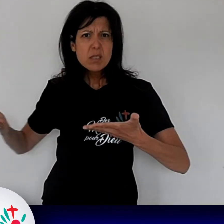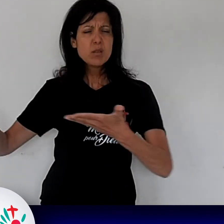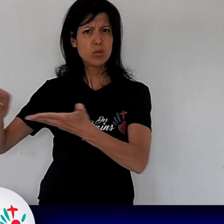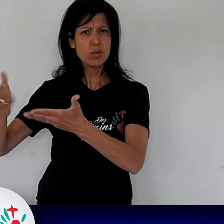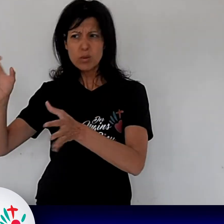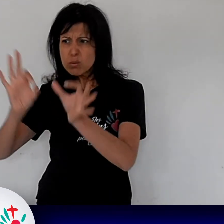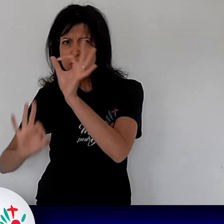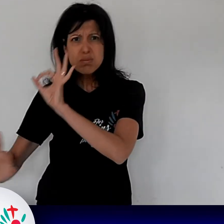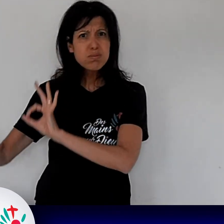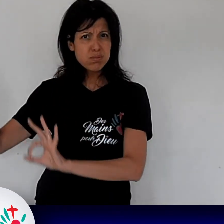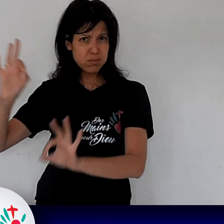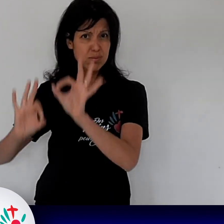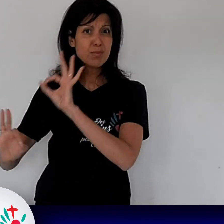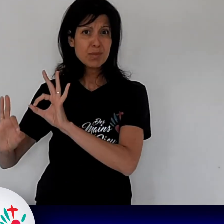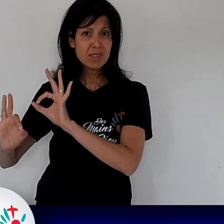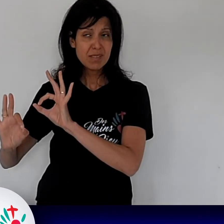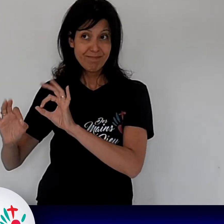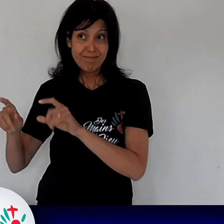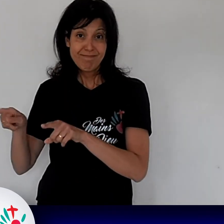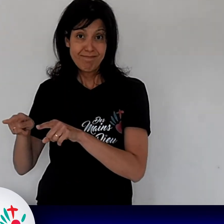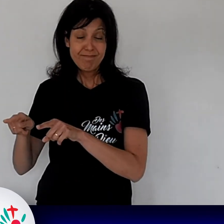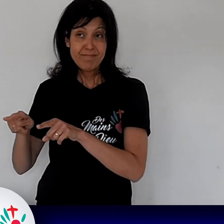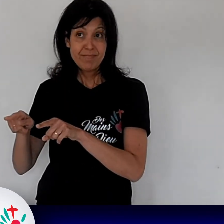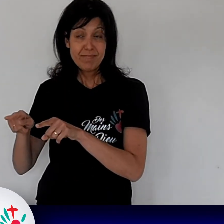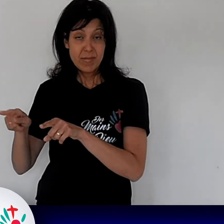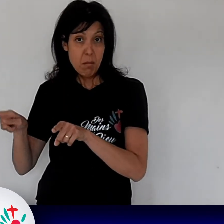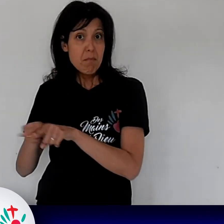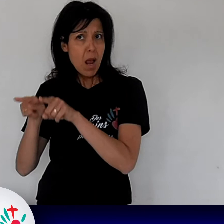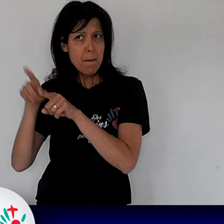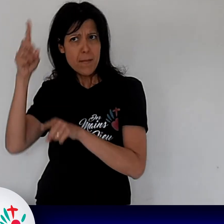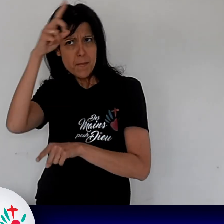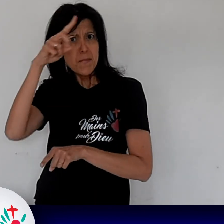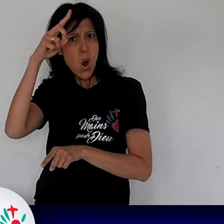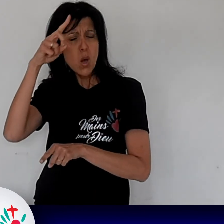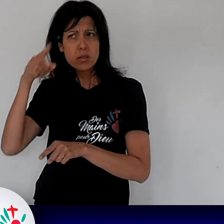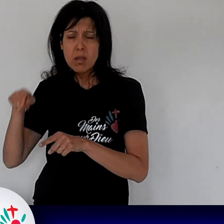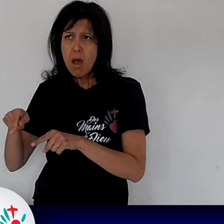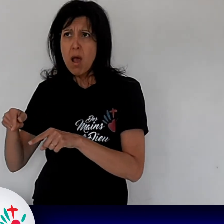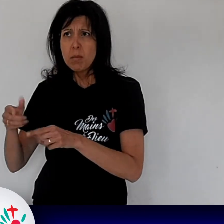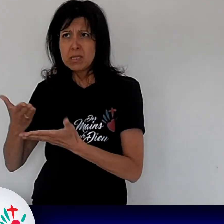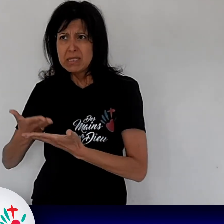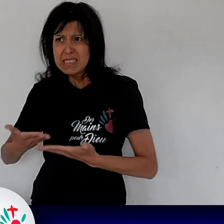avec les mêmes pensées que les nôtres, en pensant que ces choses n'auraient jamais de fin.